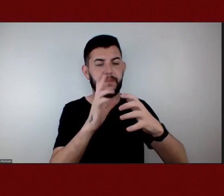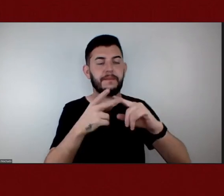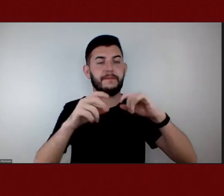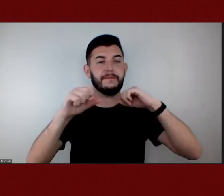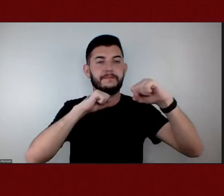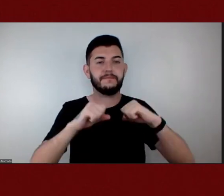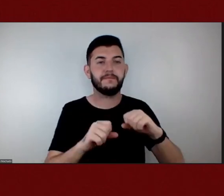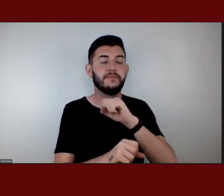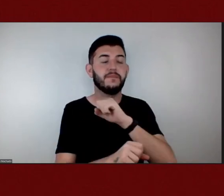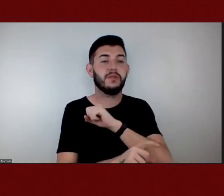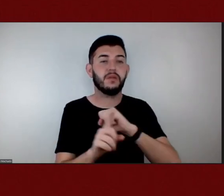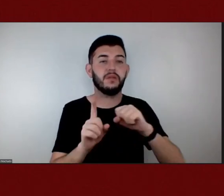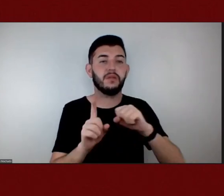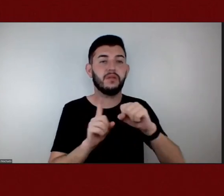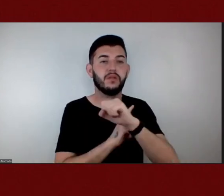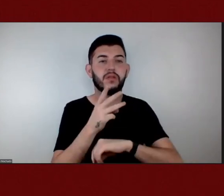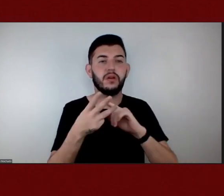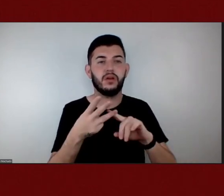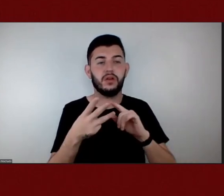e cidadania, fecha aspas.